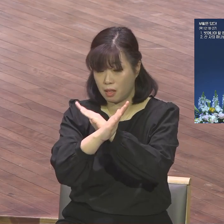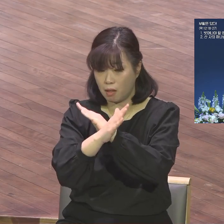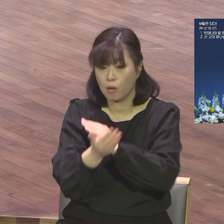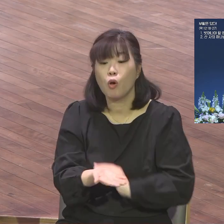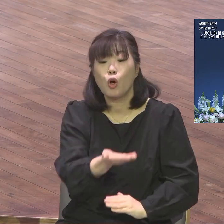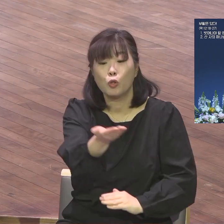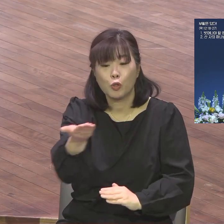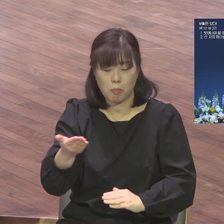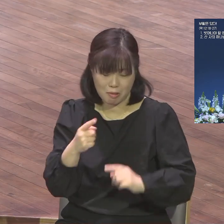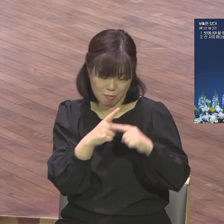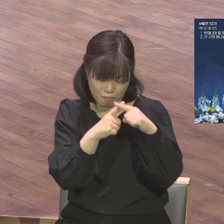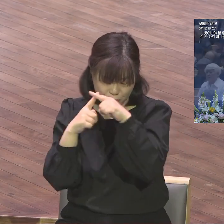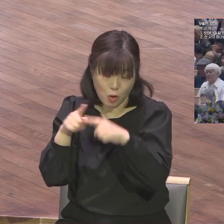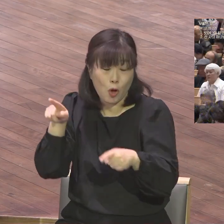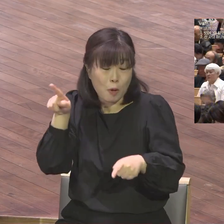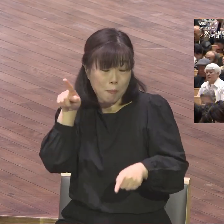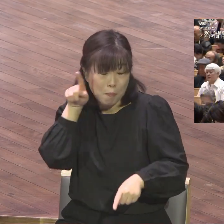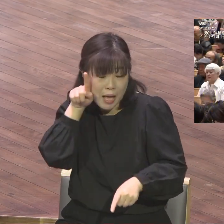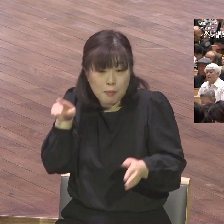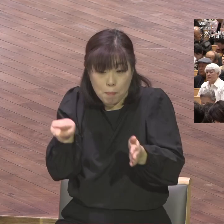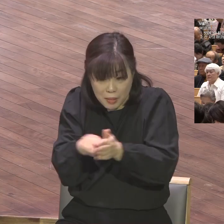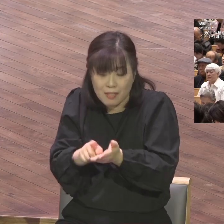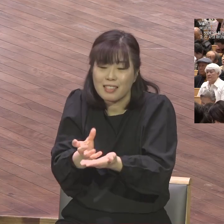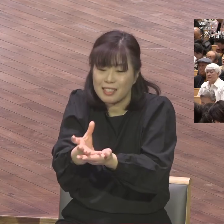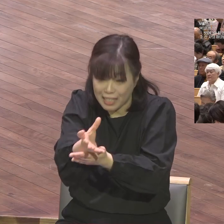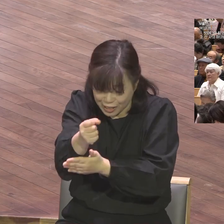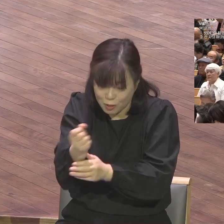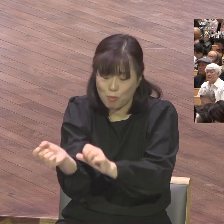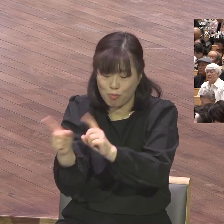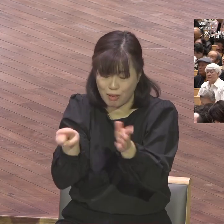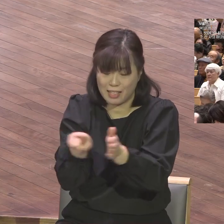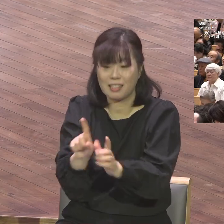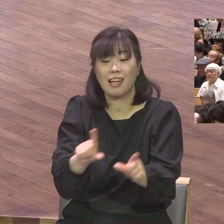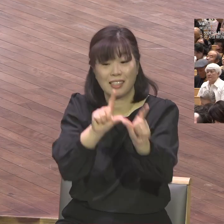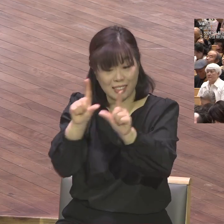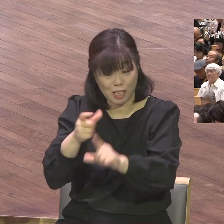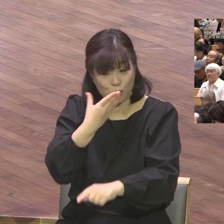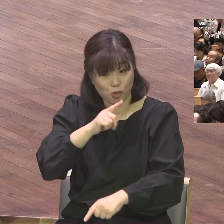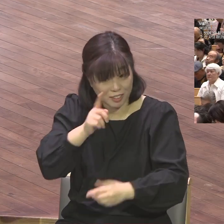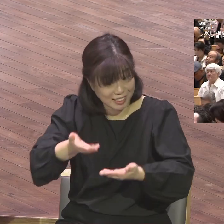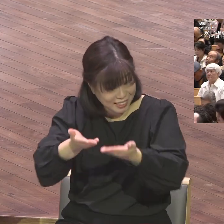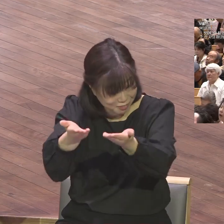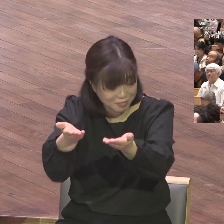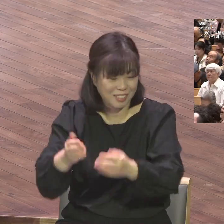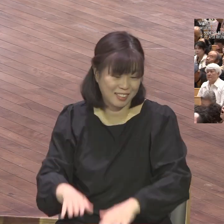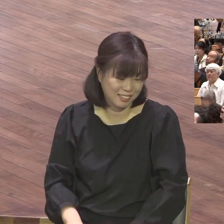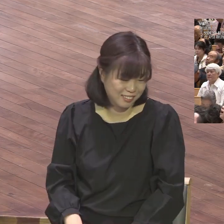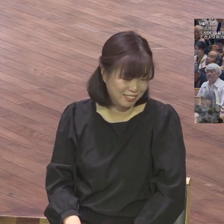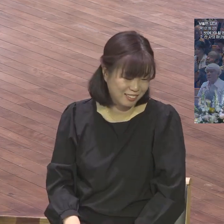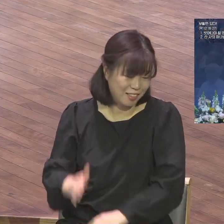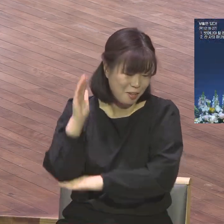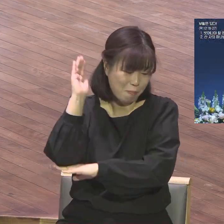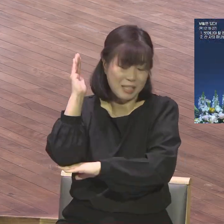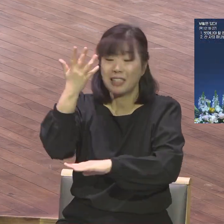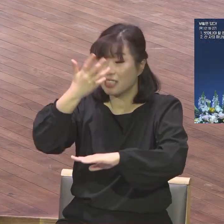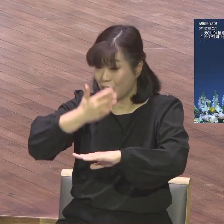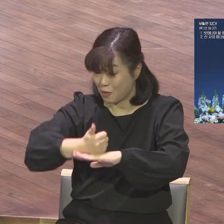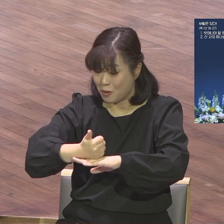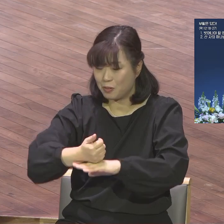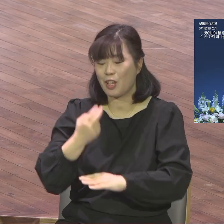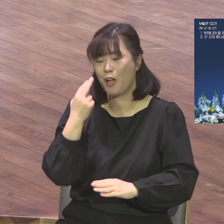사시기를 주님으로 축복합니다. 결론입니다. 미국의 한 초등학교에 있었던